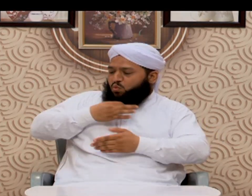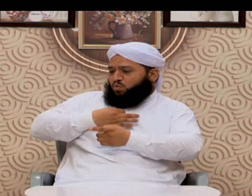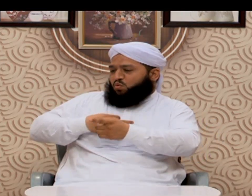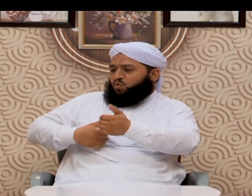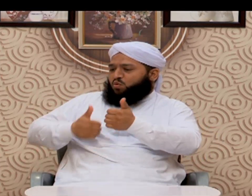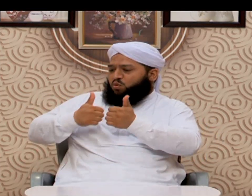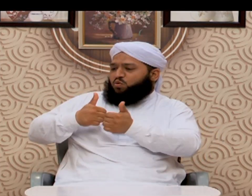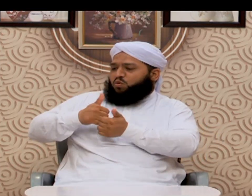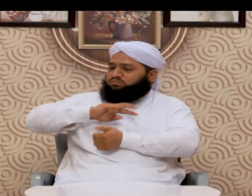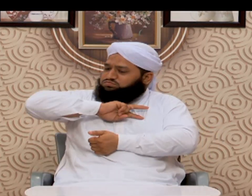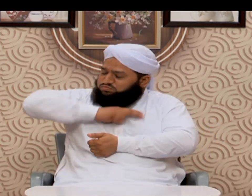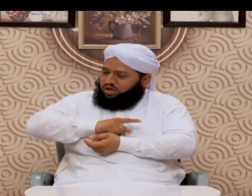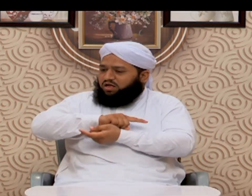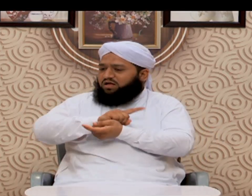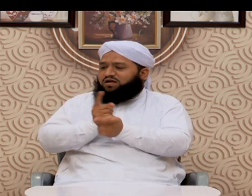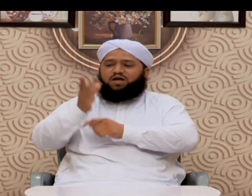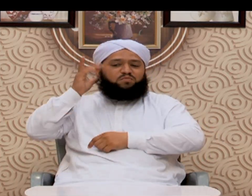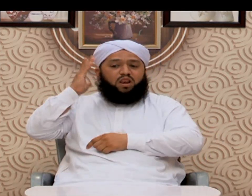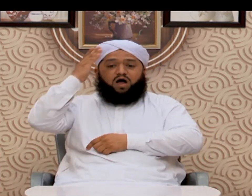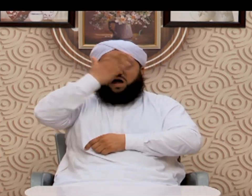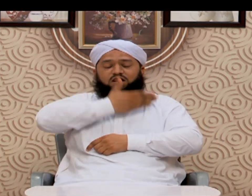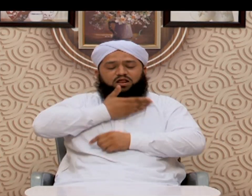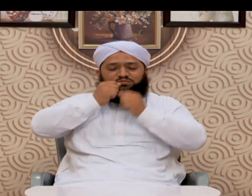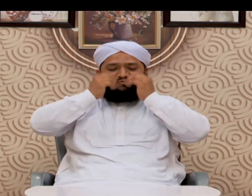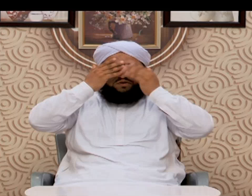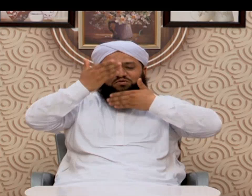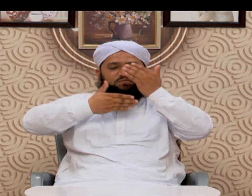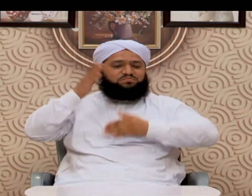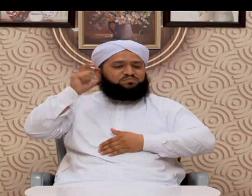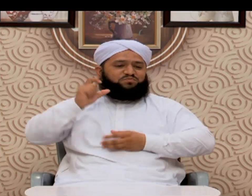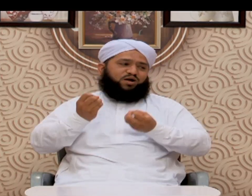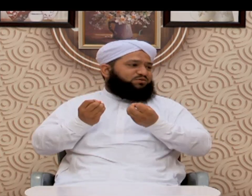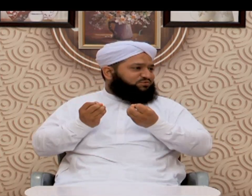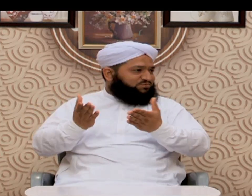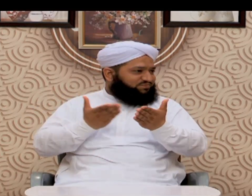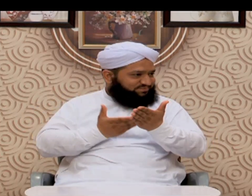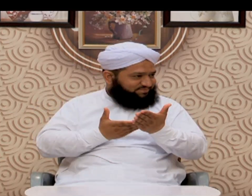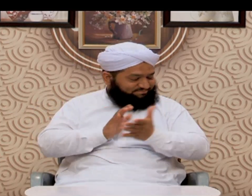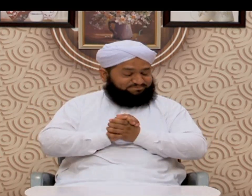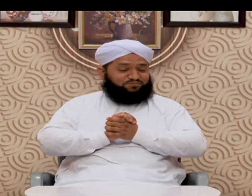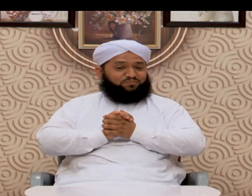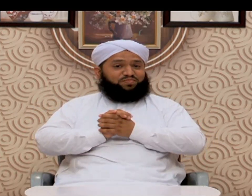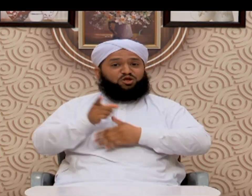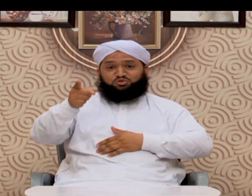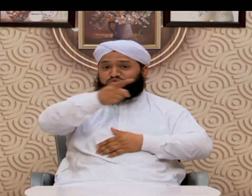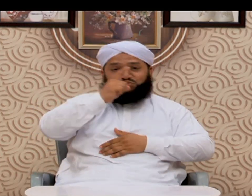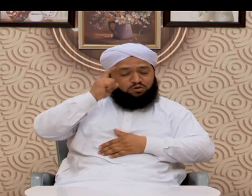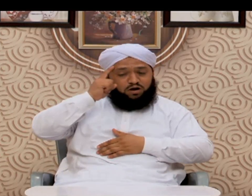متاثر ہوئے بغیر نہ رہ سکا اور کلمہ پڑھ کر دائرہ اسلام میں داخل ہو گیا۔ لہٰذا اپنے آقا و